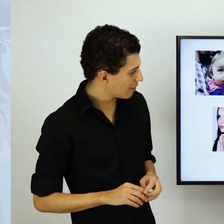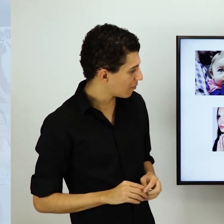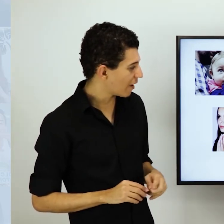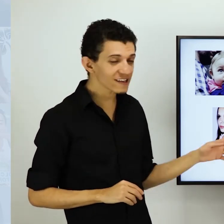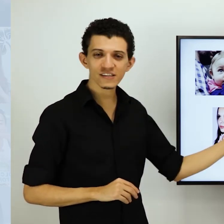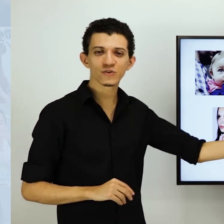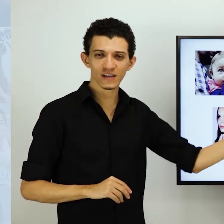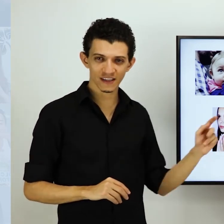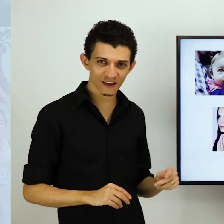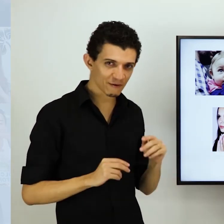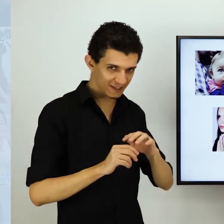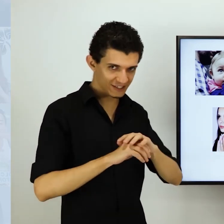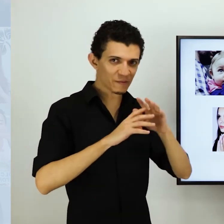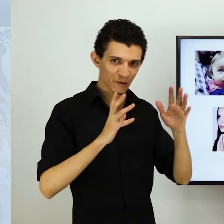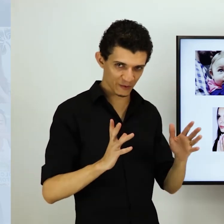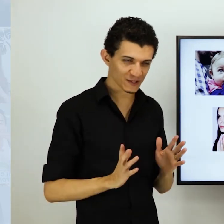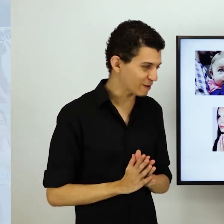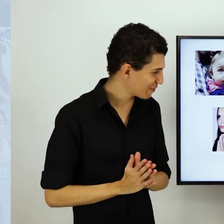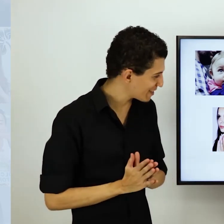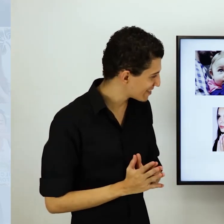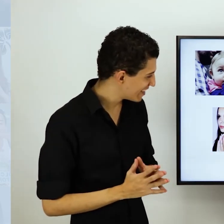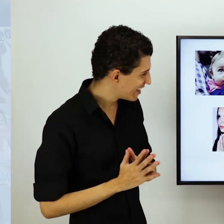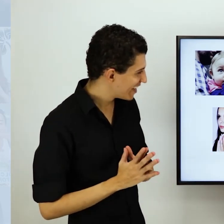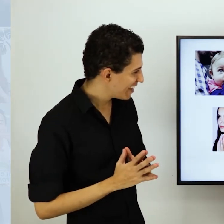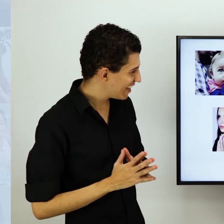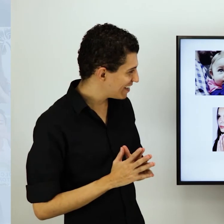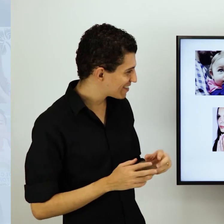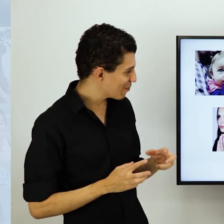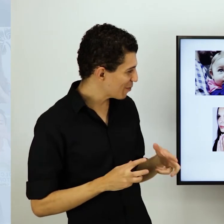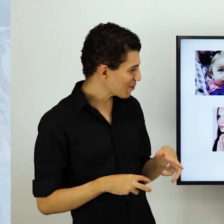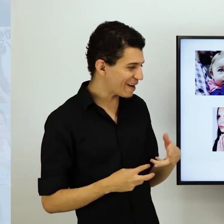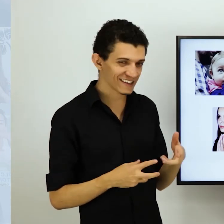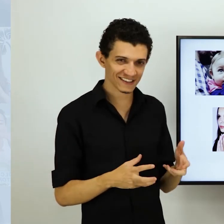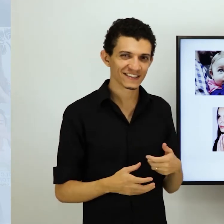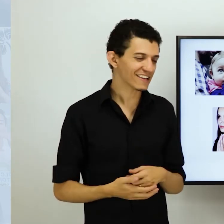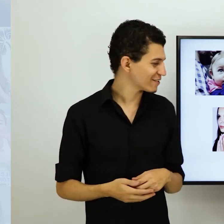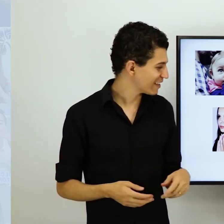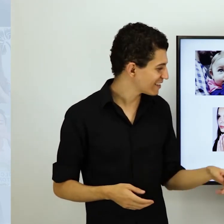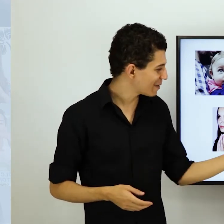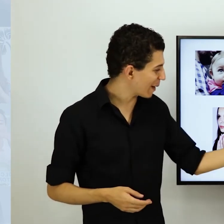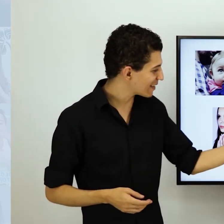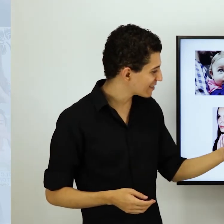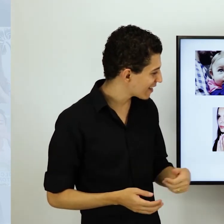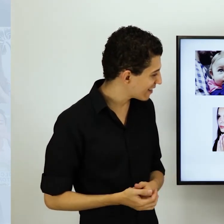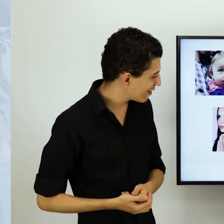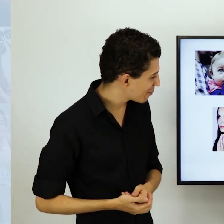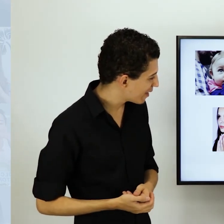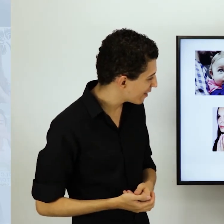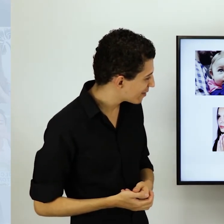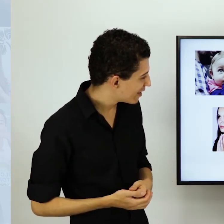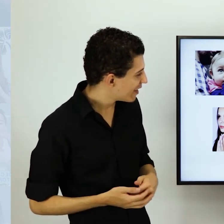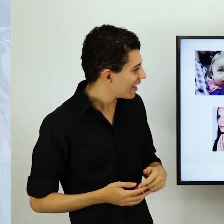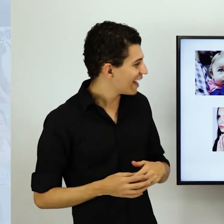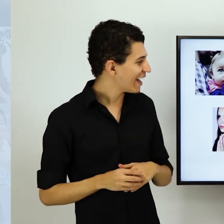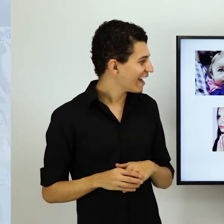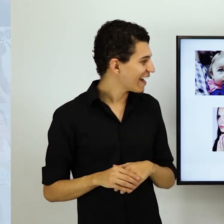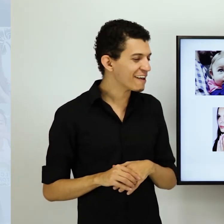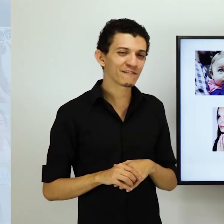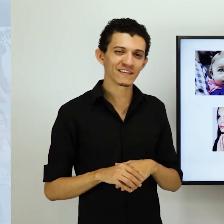Bom, esses dois aqui, vamos deixar para a próxima vez? Eles são um pouco mais intensos, né? Porque parece que tem que estar indo comigo. Enfim,